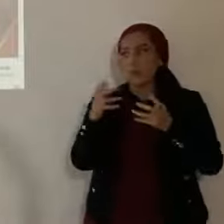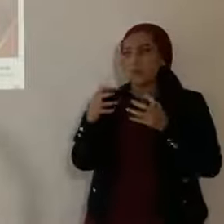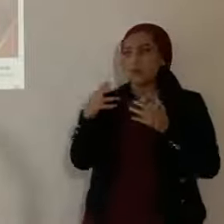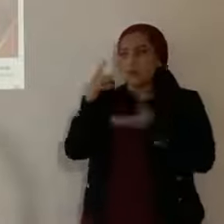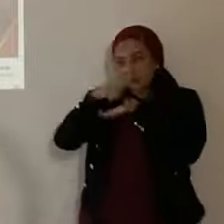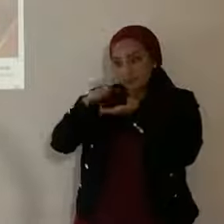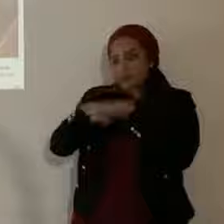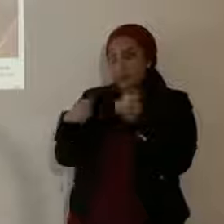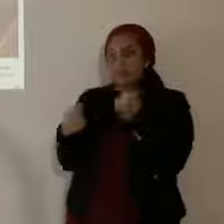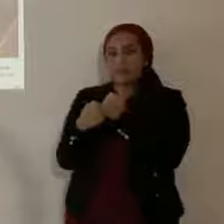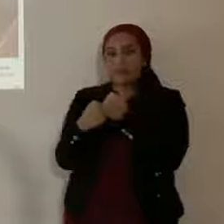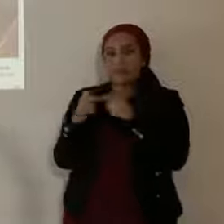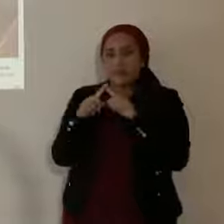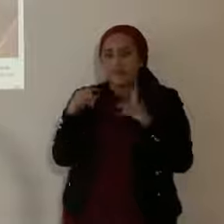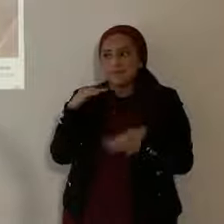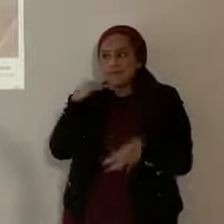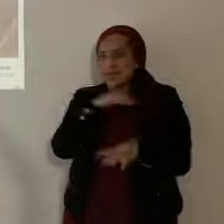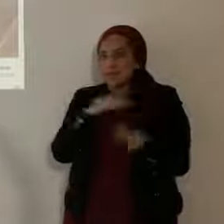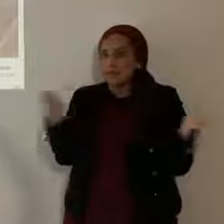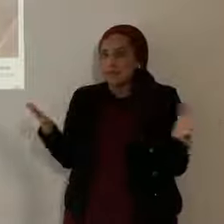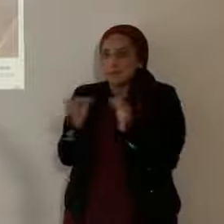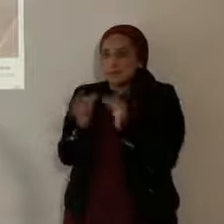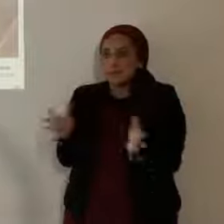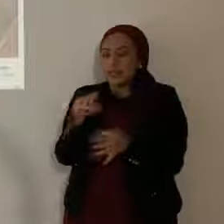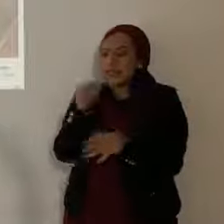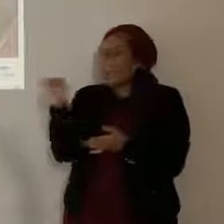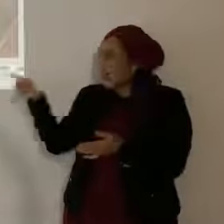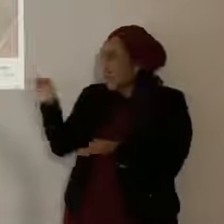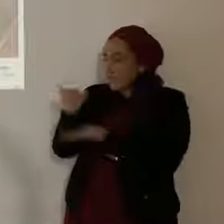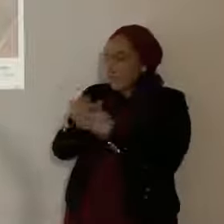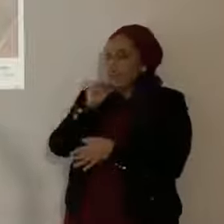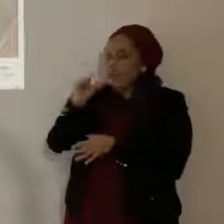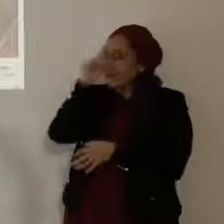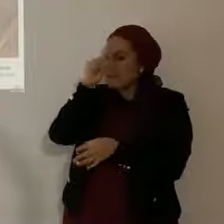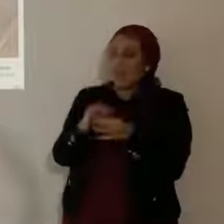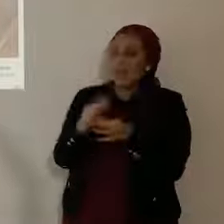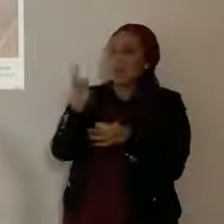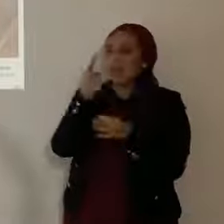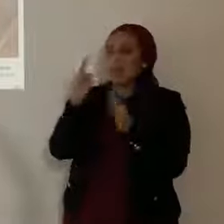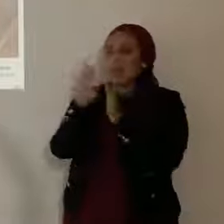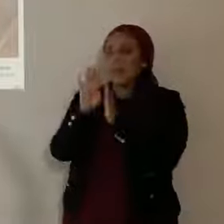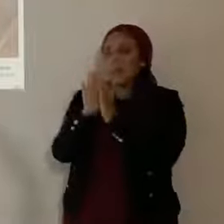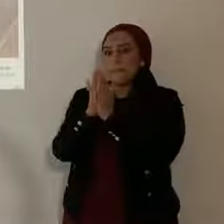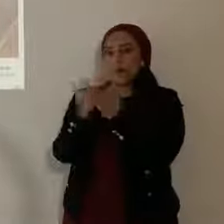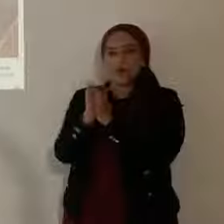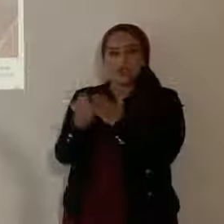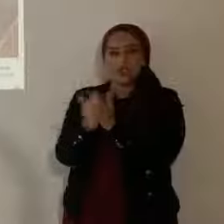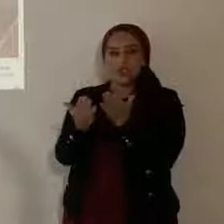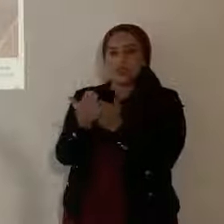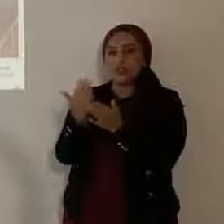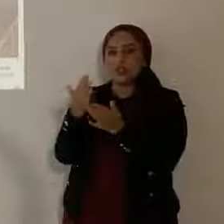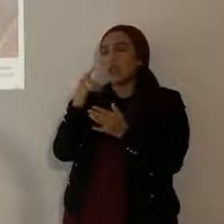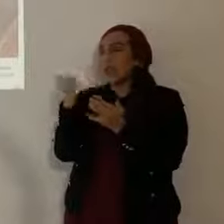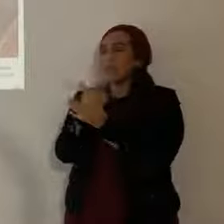alientos falsos. O sea, no es fe esto, son afirmaciones así de todo va a estar bien, soy lo